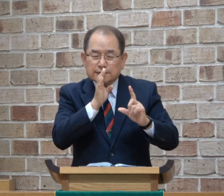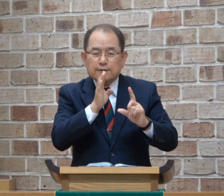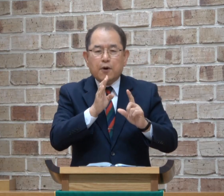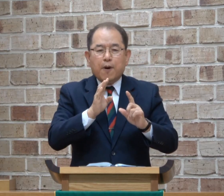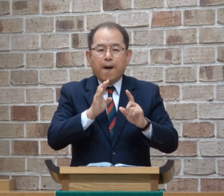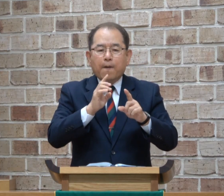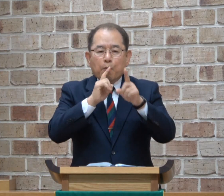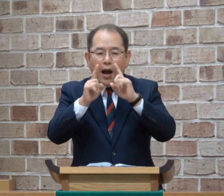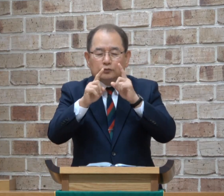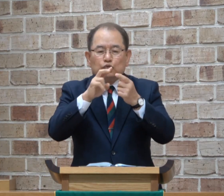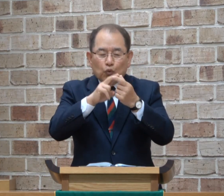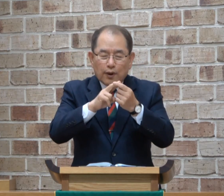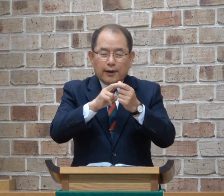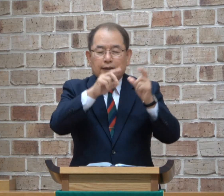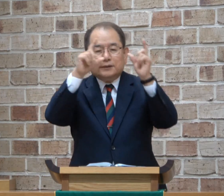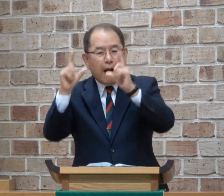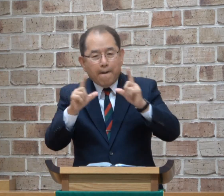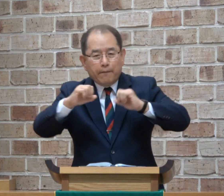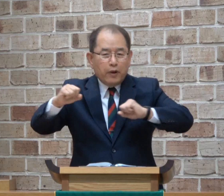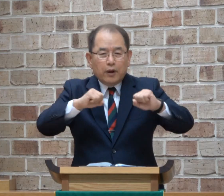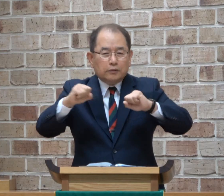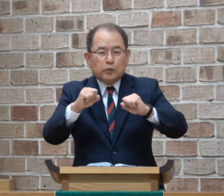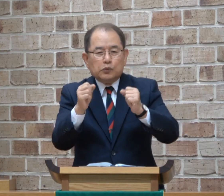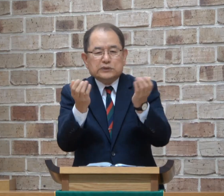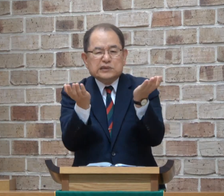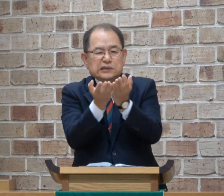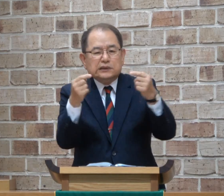좋아 보일지라도 말씀과 삶이 일치되지 않으면